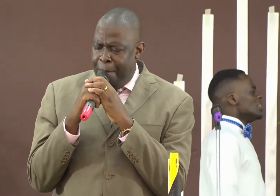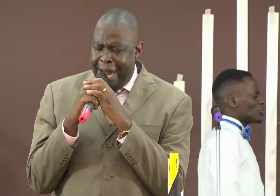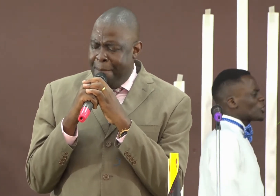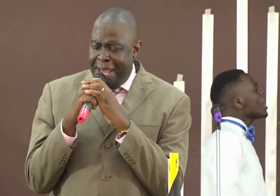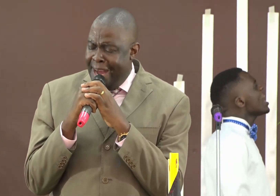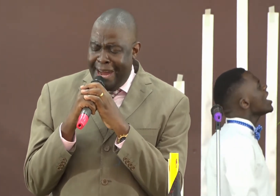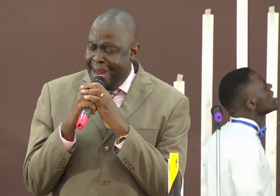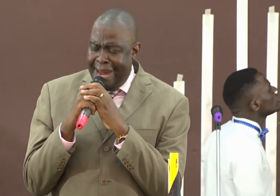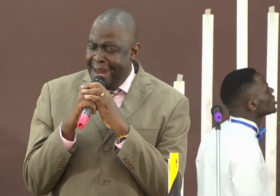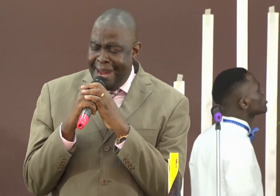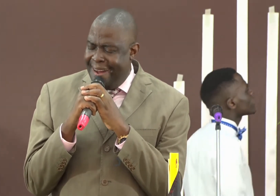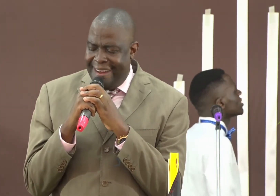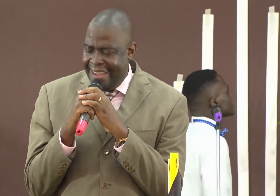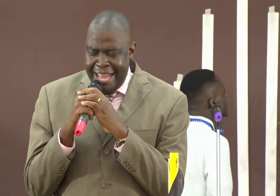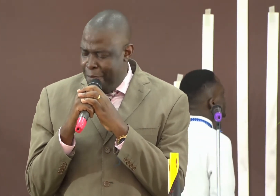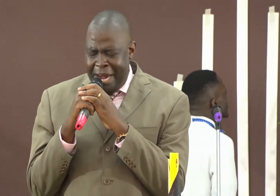Omoyo mamira